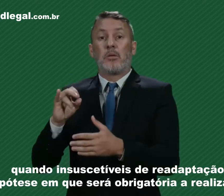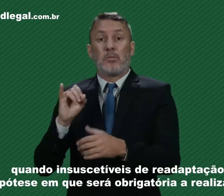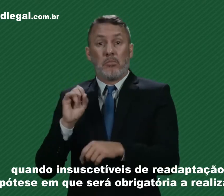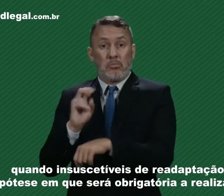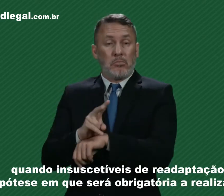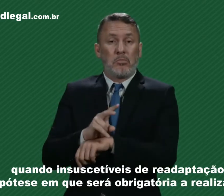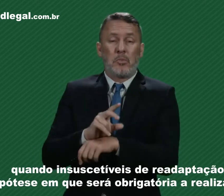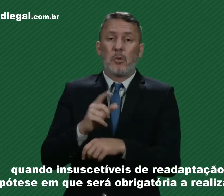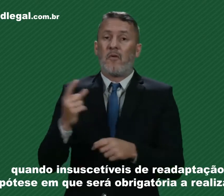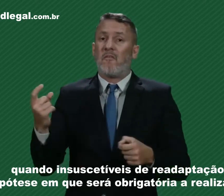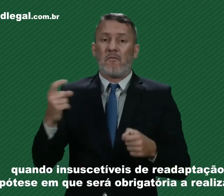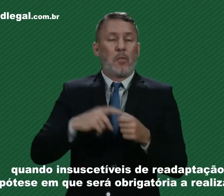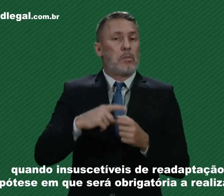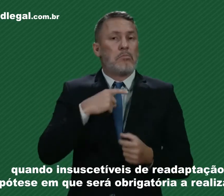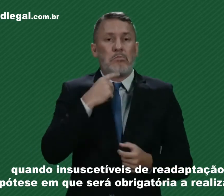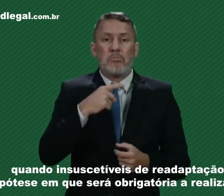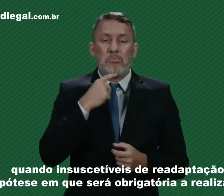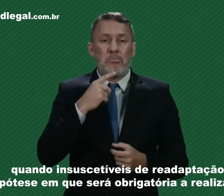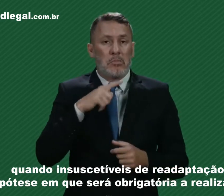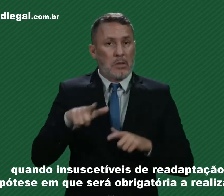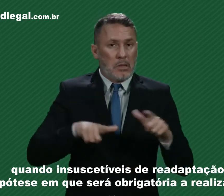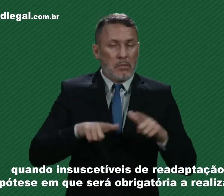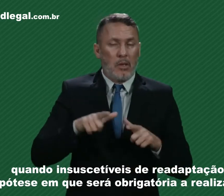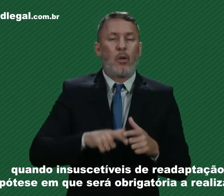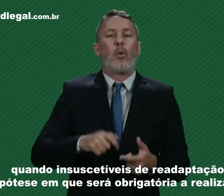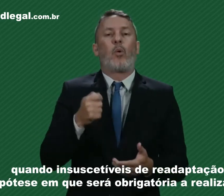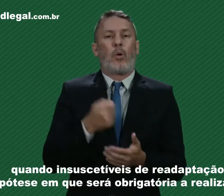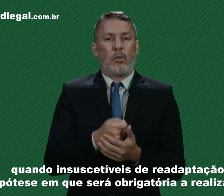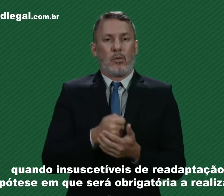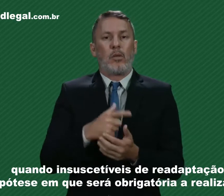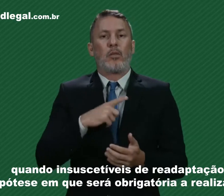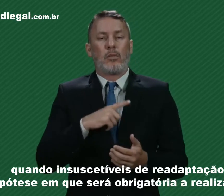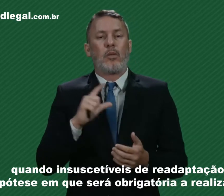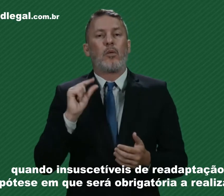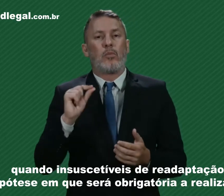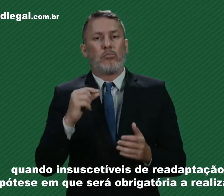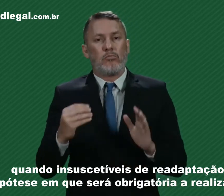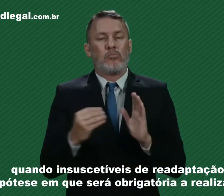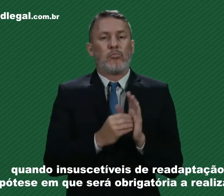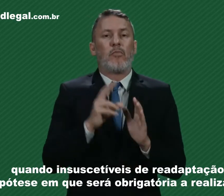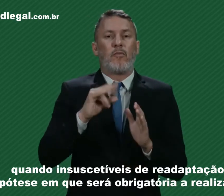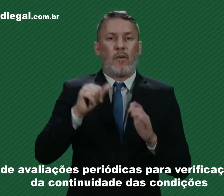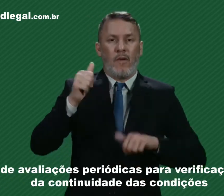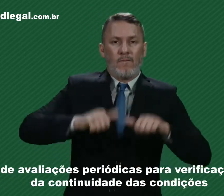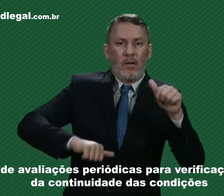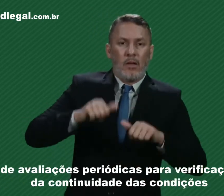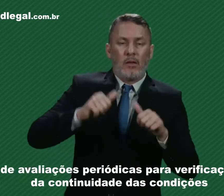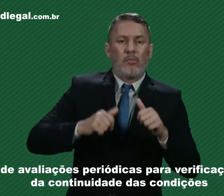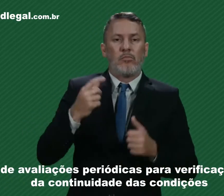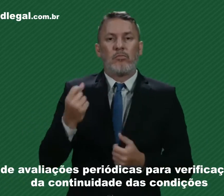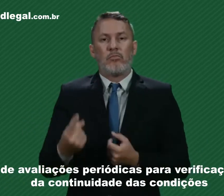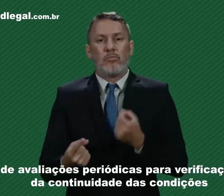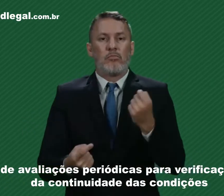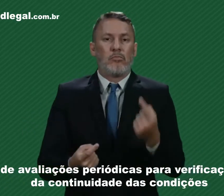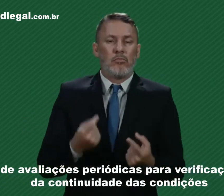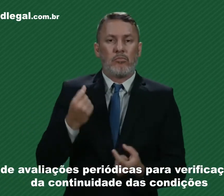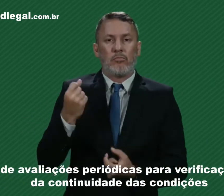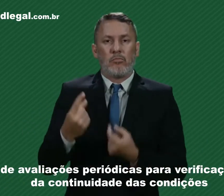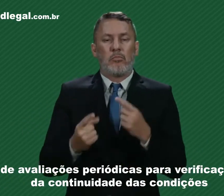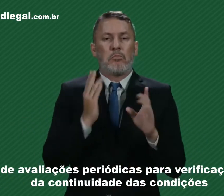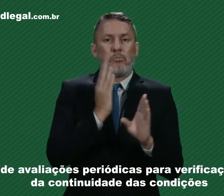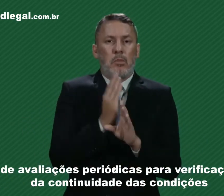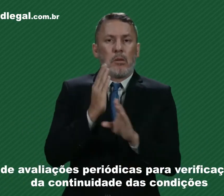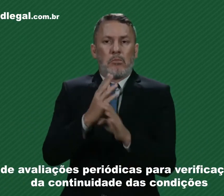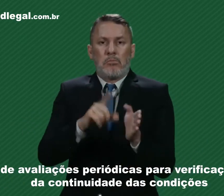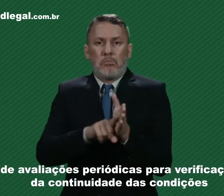quando insuscetíveis de readaptação, hipótese em que será obrigatória a realização de avaliações periódicas